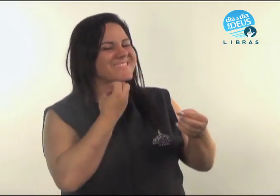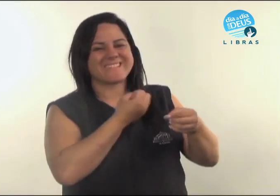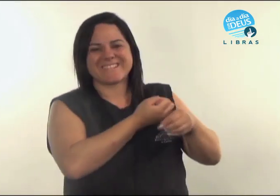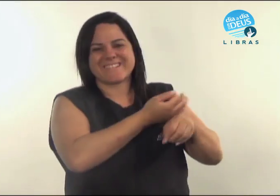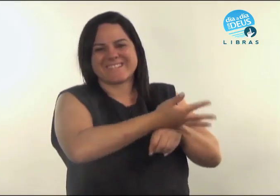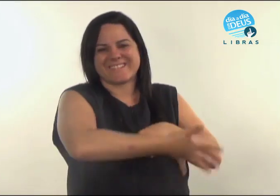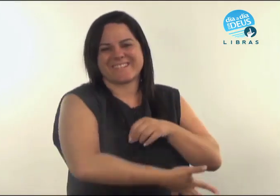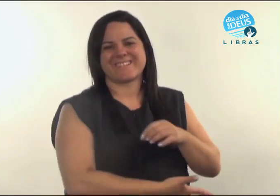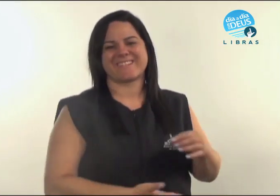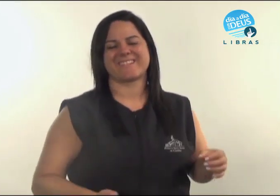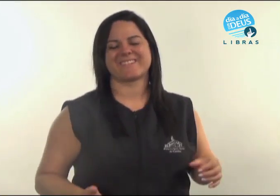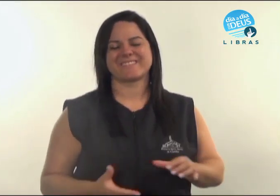coração.